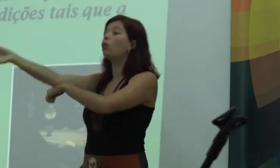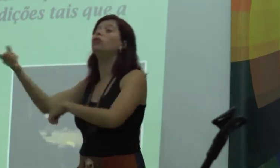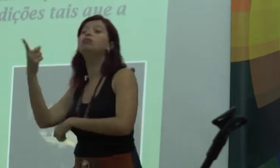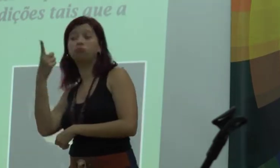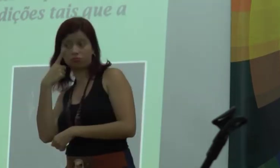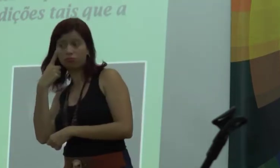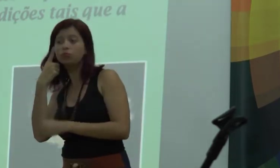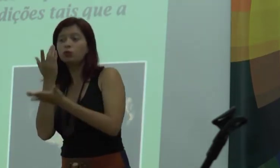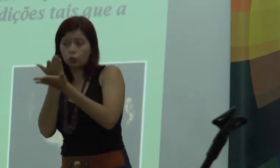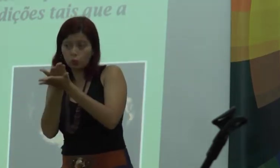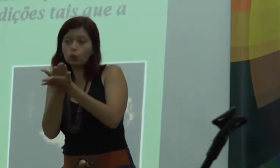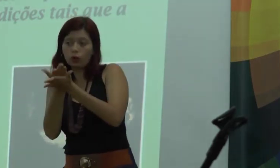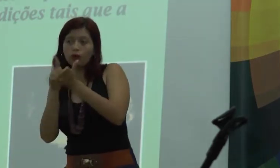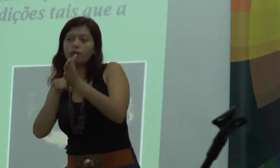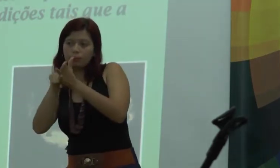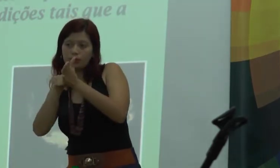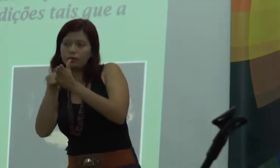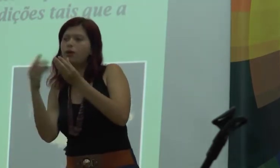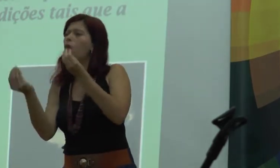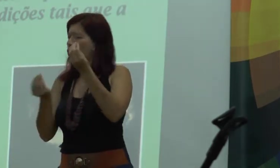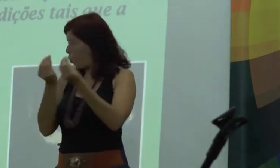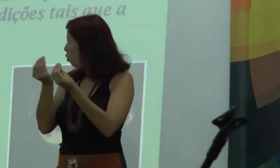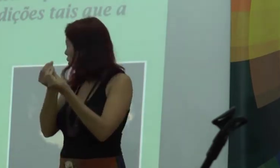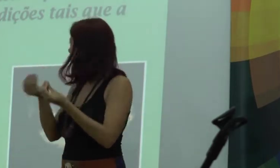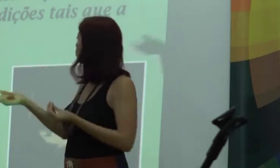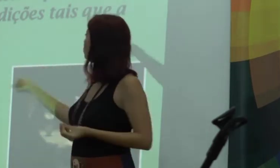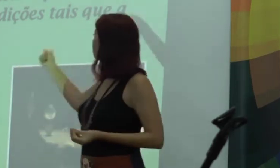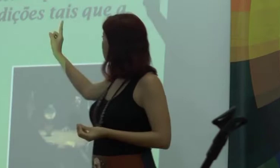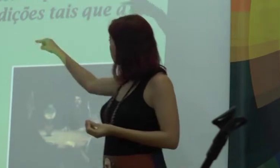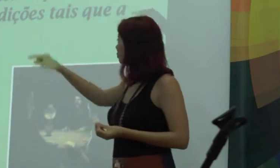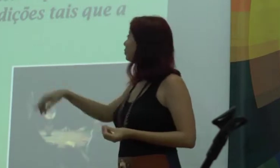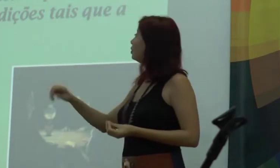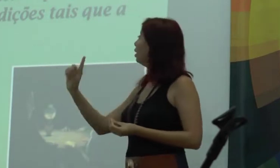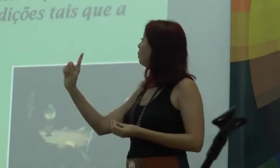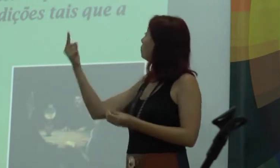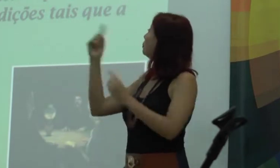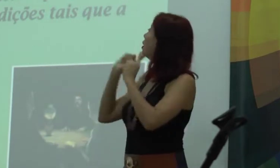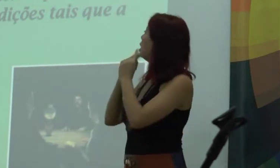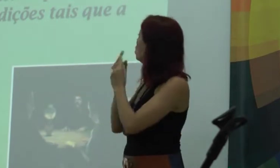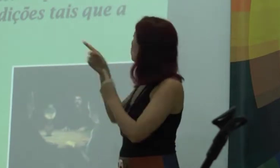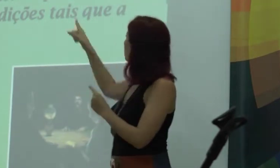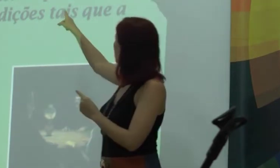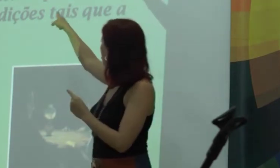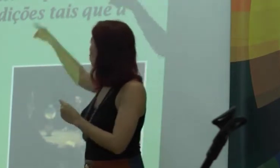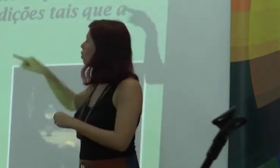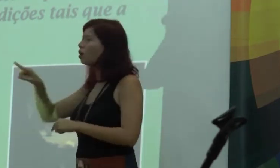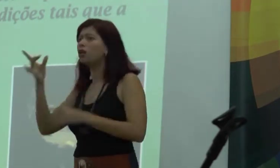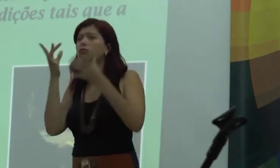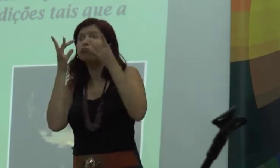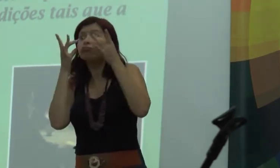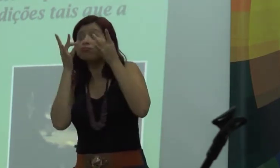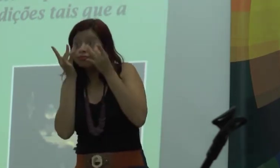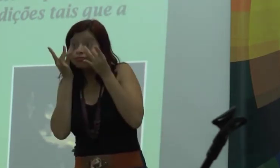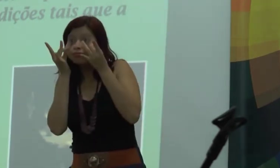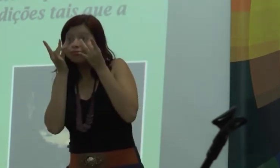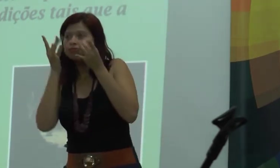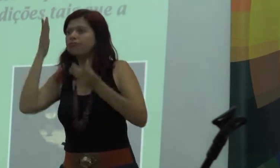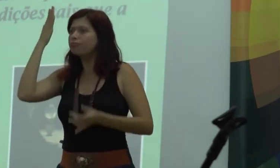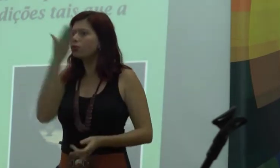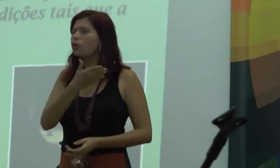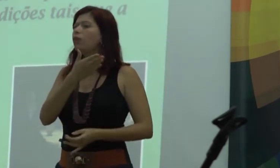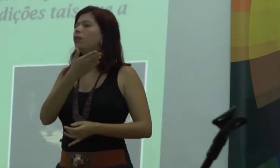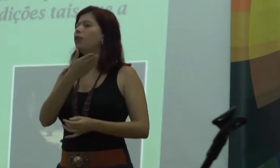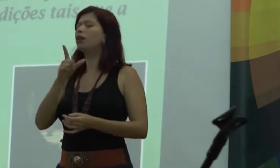espírito, ao contato com espíritos. Então se começou a fazer essas pesquisas.